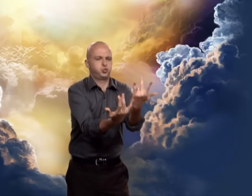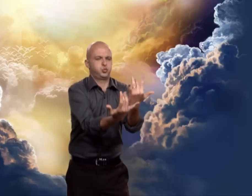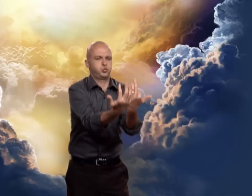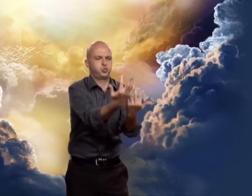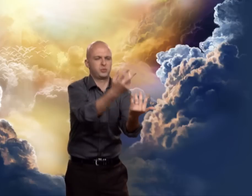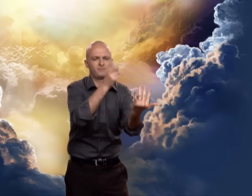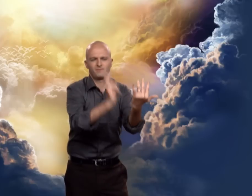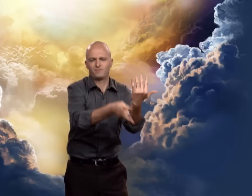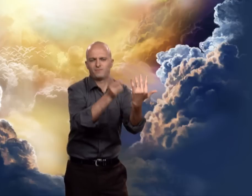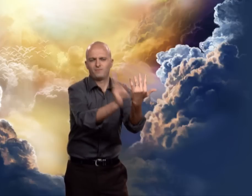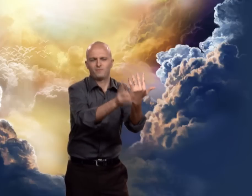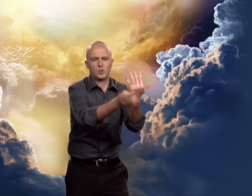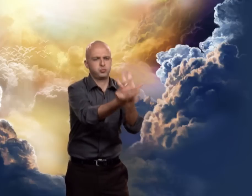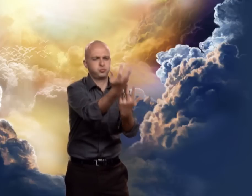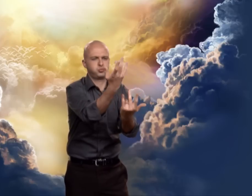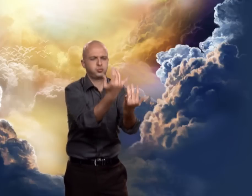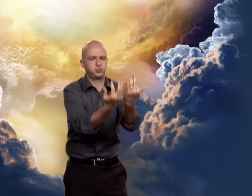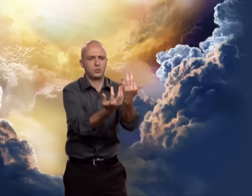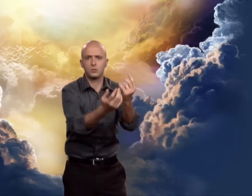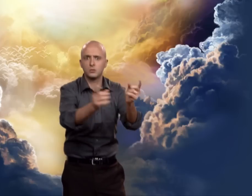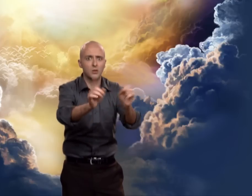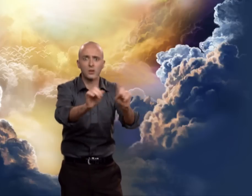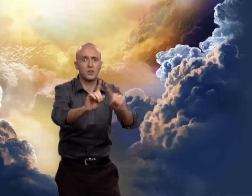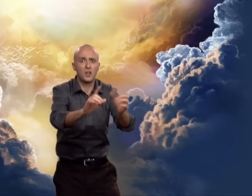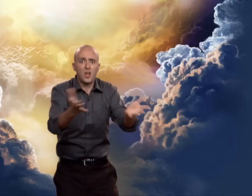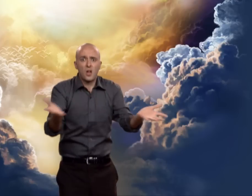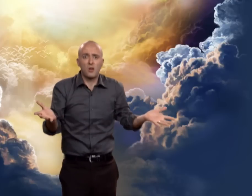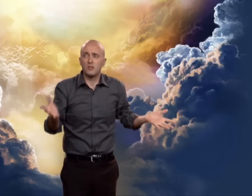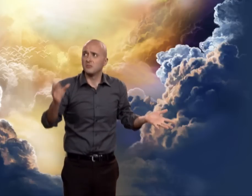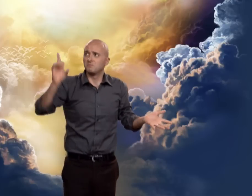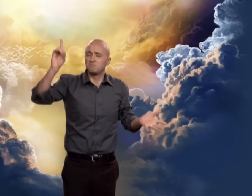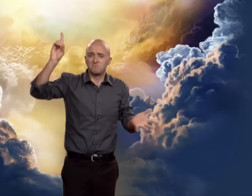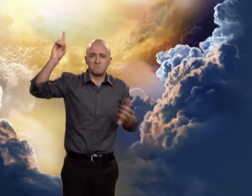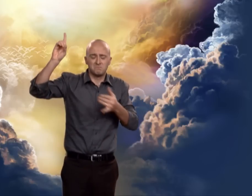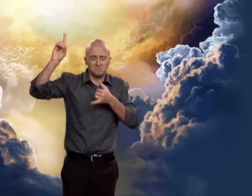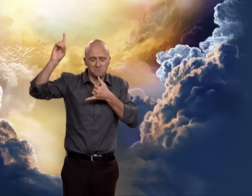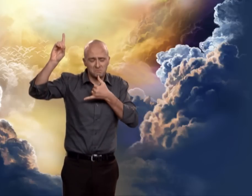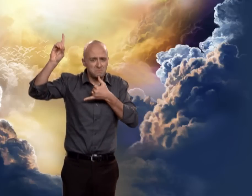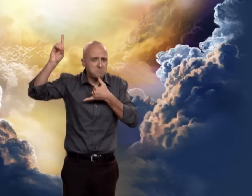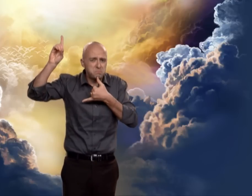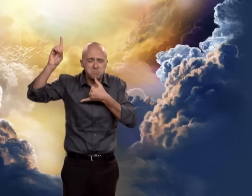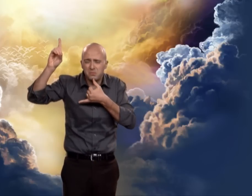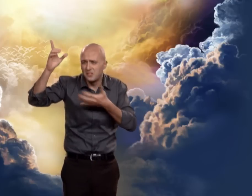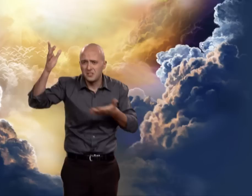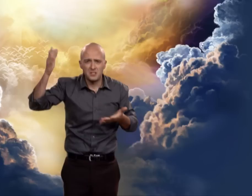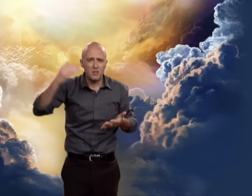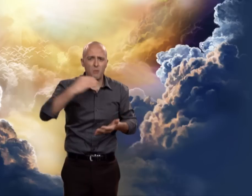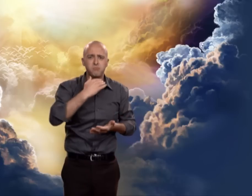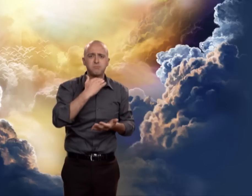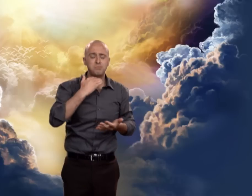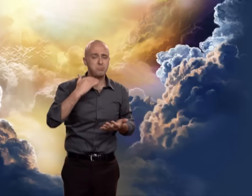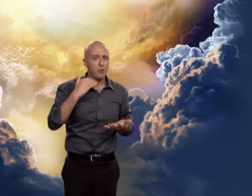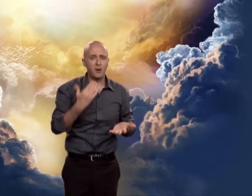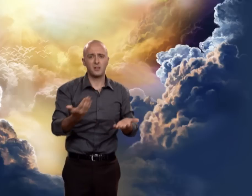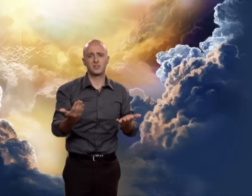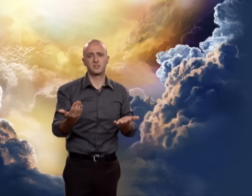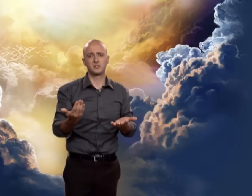das falsas doutrinas, o vinho das abominações que Babilônia faz todas as nações beberem. Guias